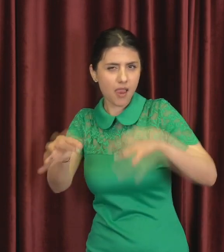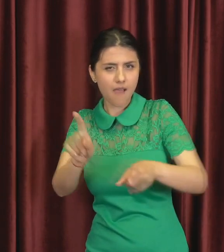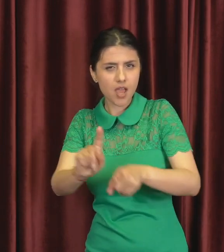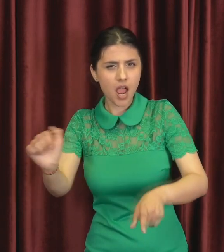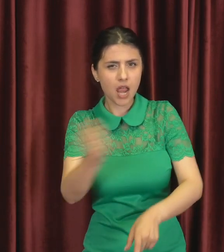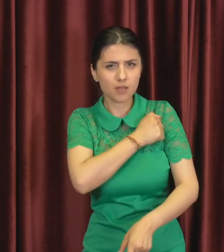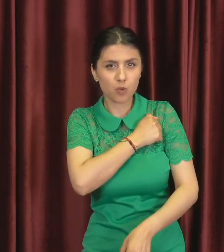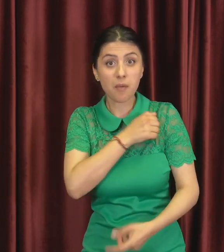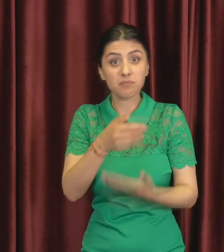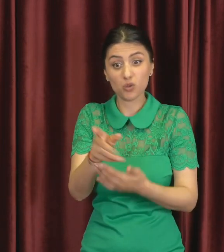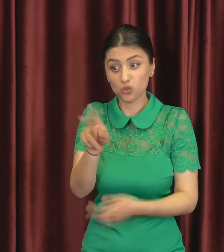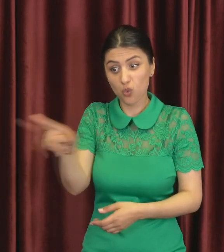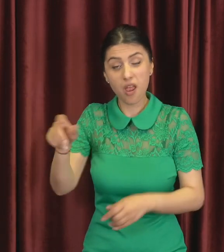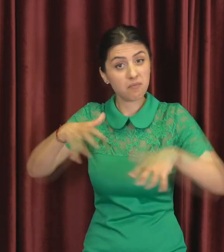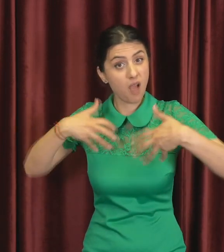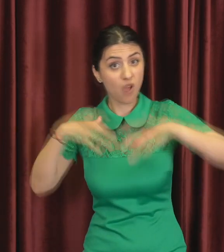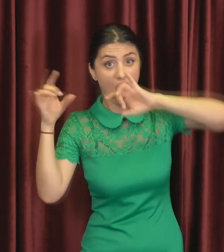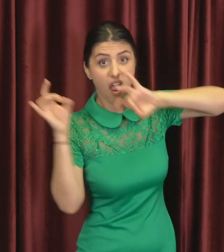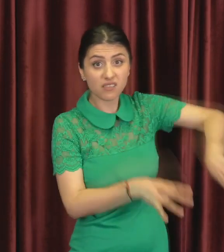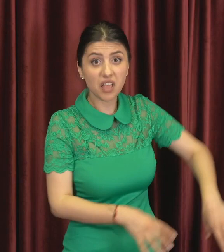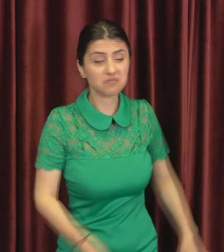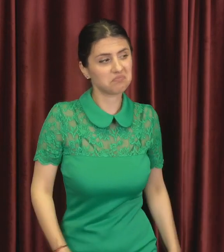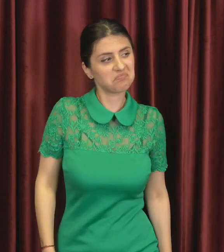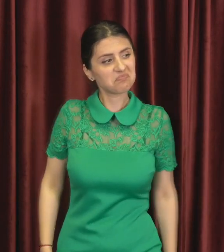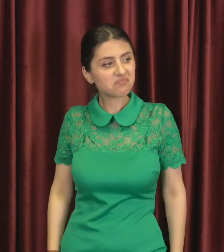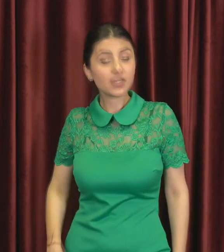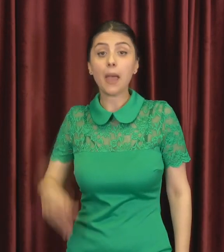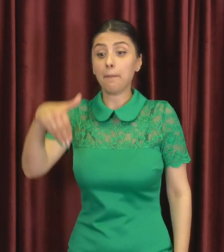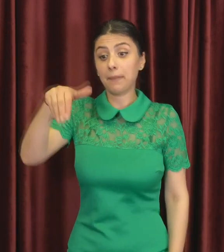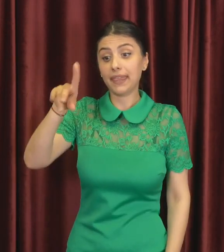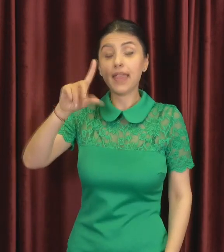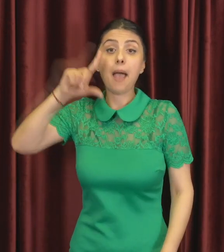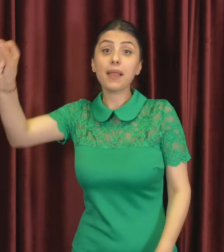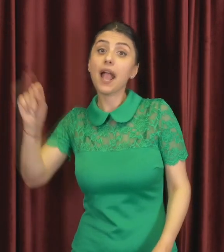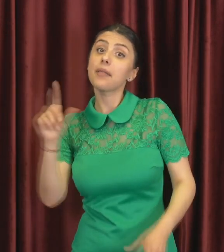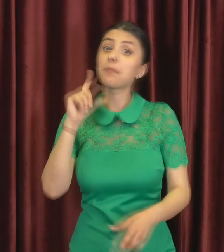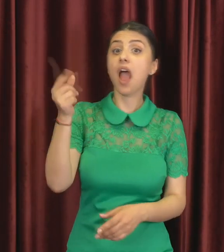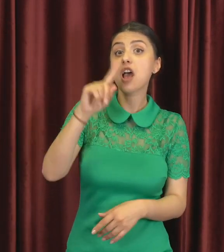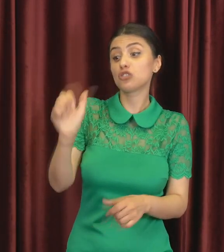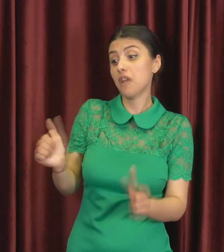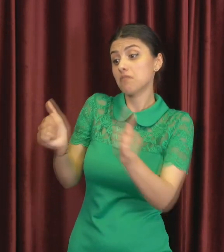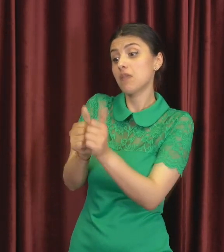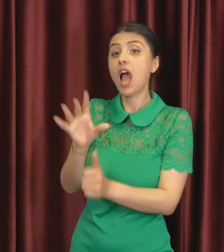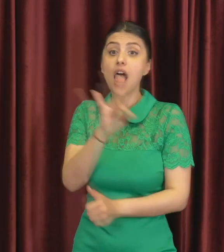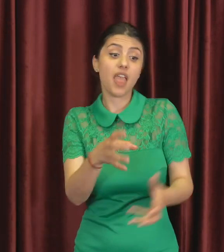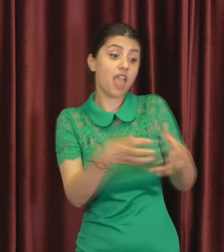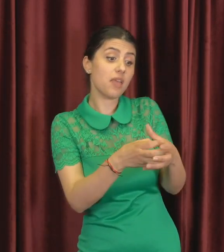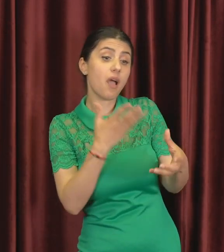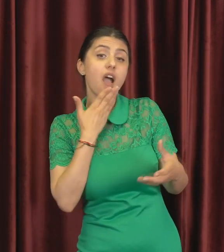că suratele ei maimuțe o lăsaseră pe din afară. Minda plecă să-și caute alt partener sau o altă echipă în care să intre. Însă pe